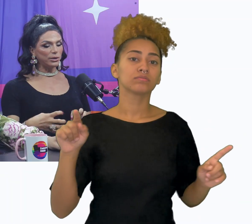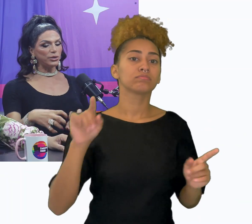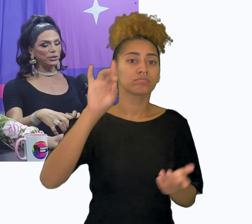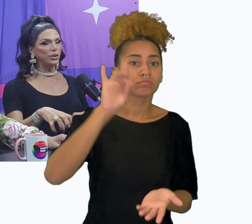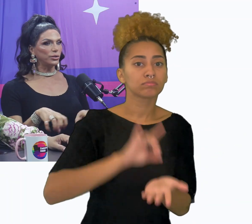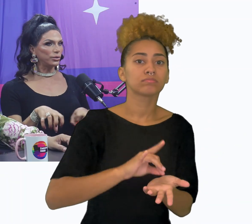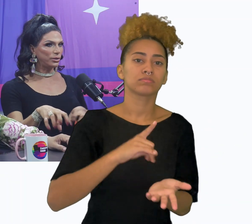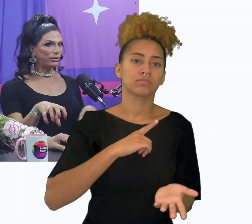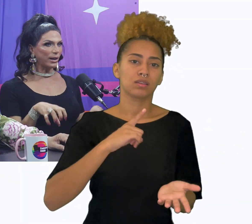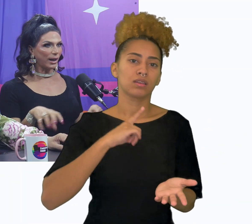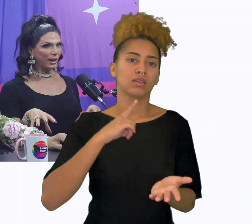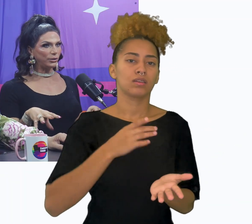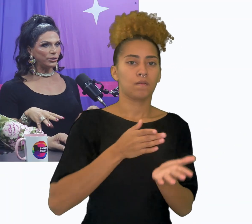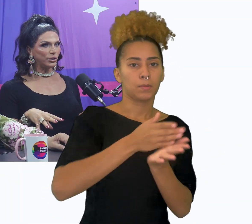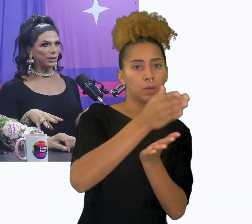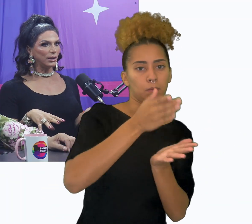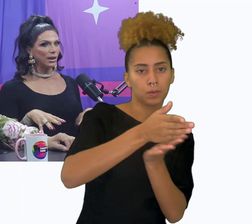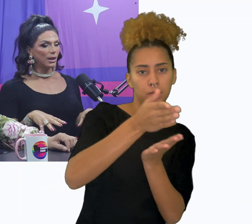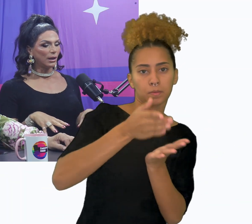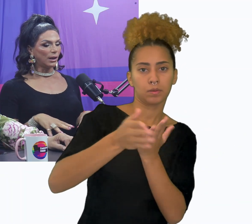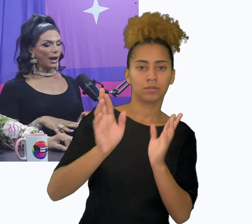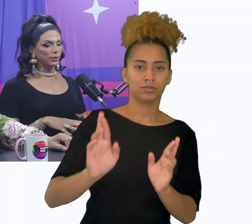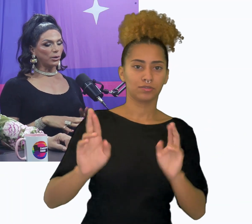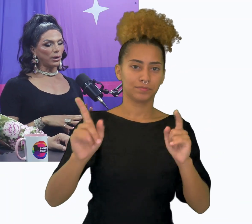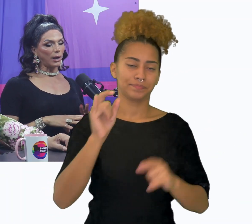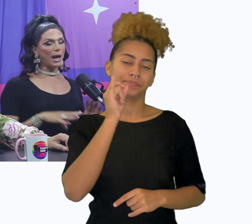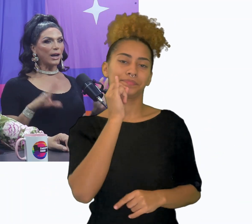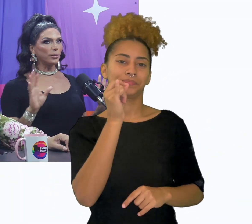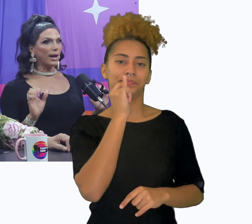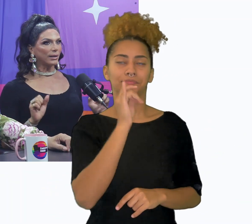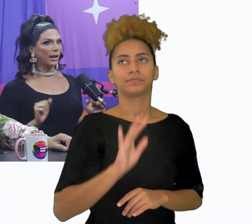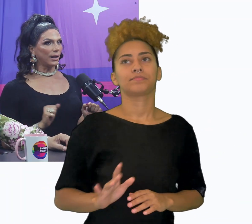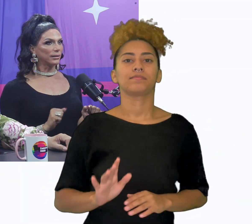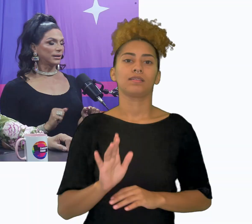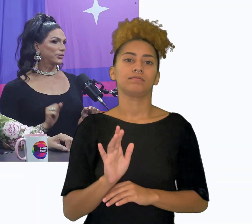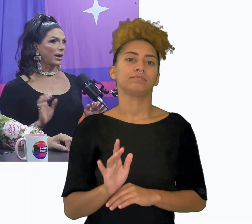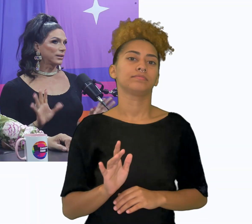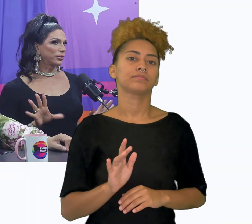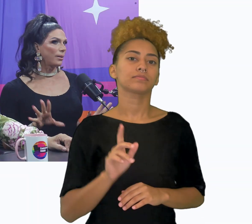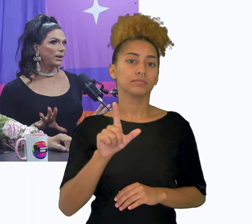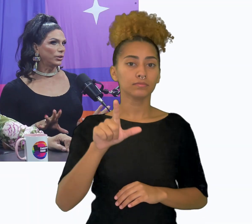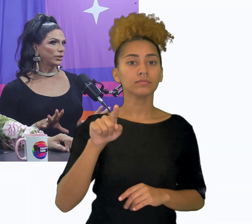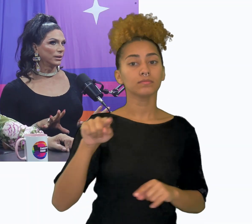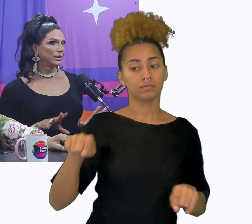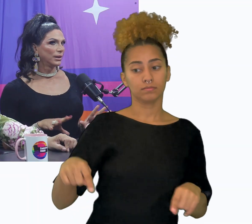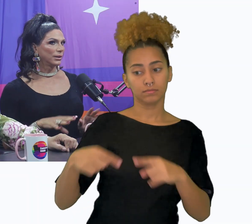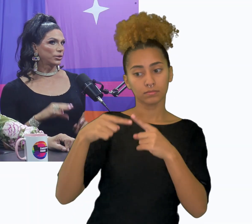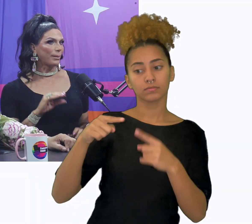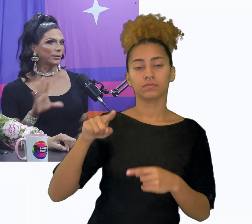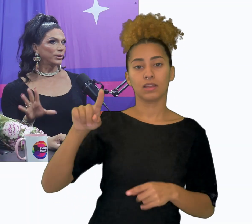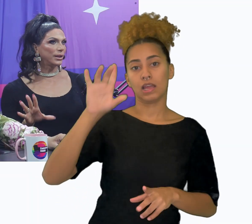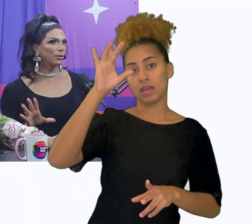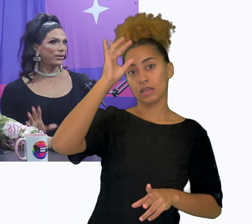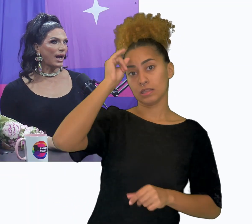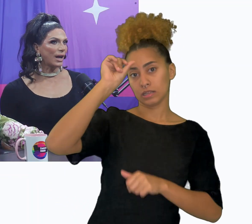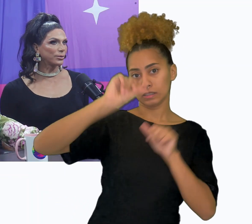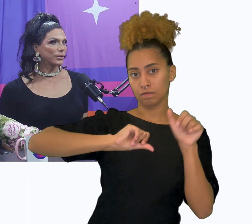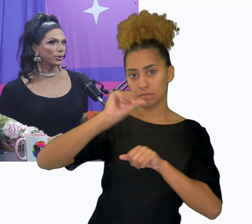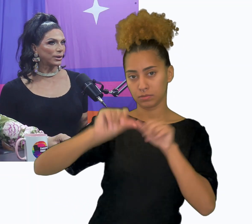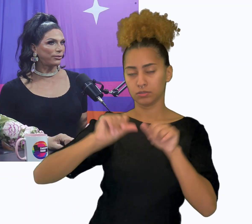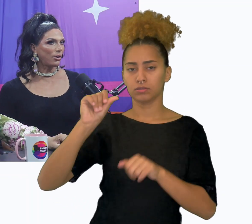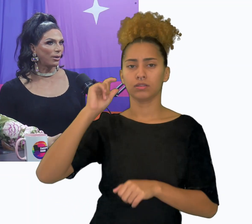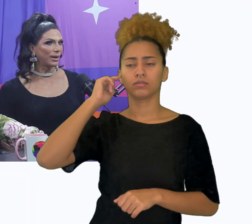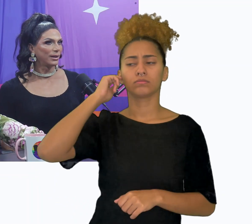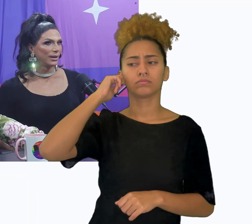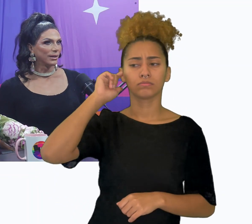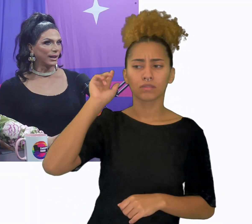meio que existia nichos diferentes de que, caso a Adma é a transformista, então jamais poderiam ver a Adma